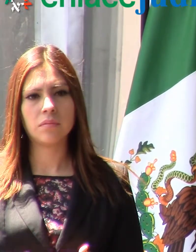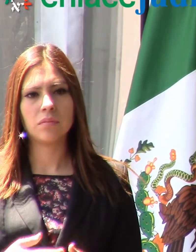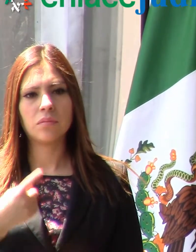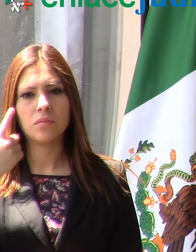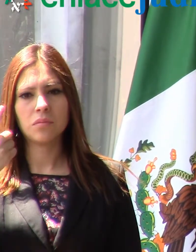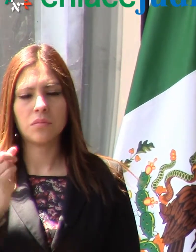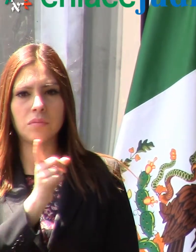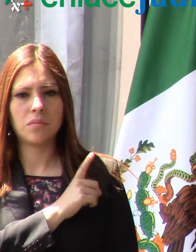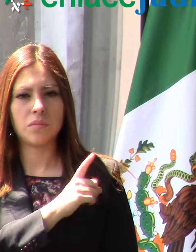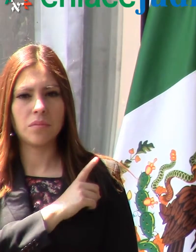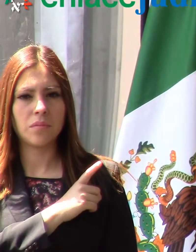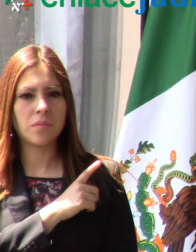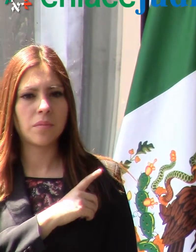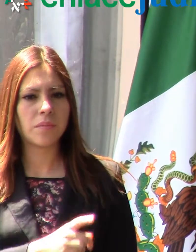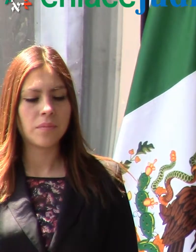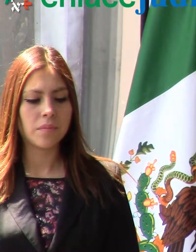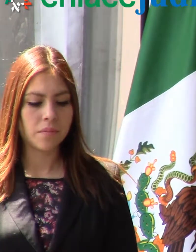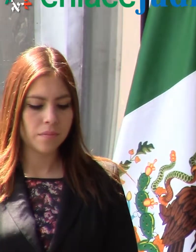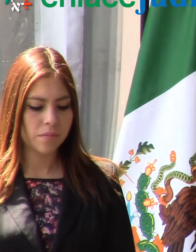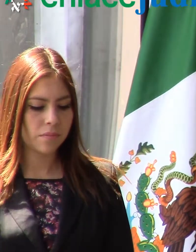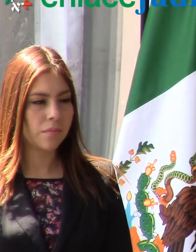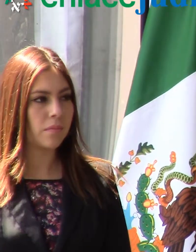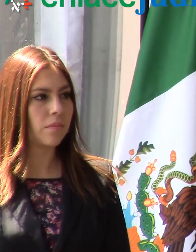una sola